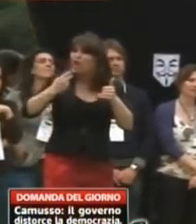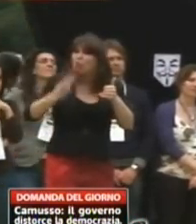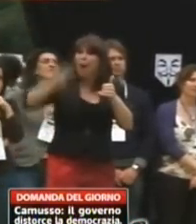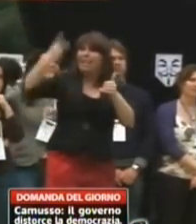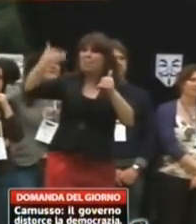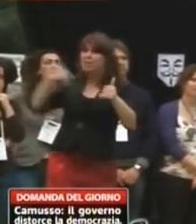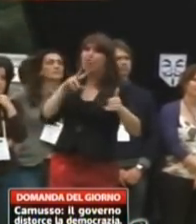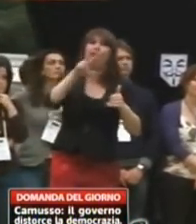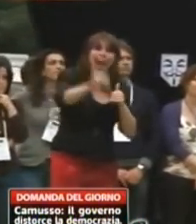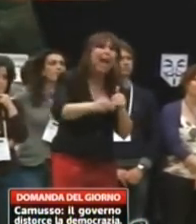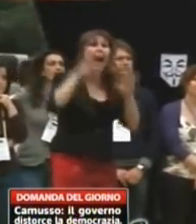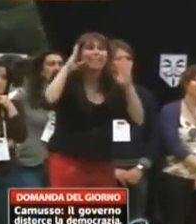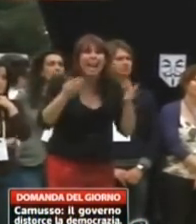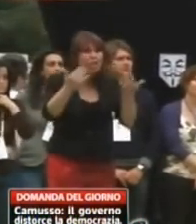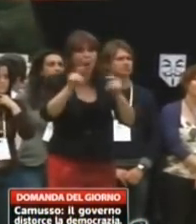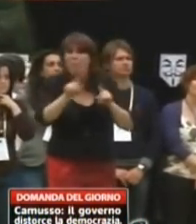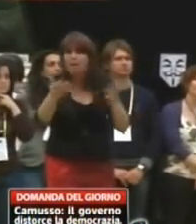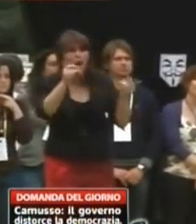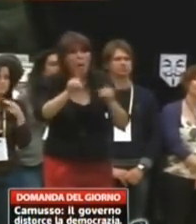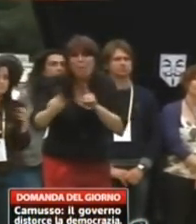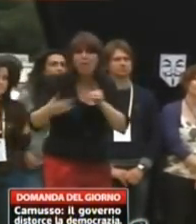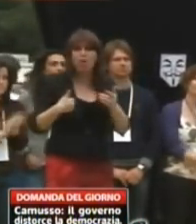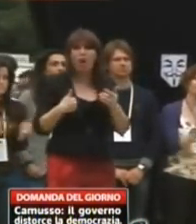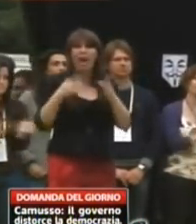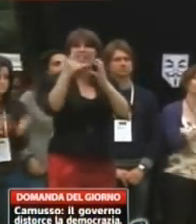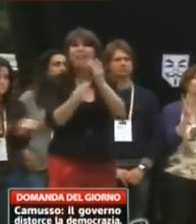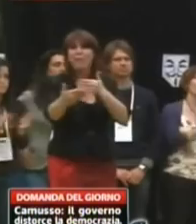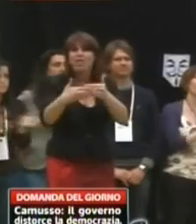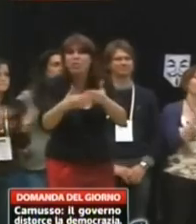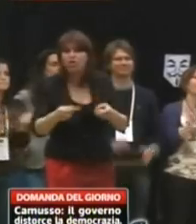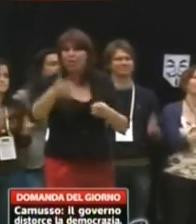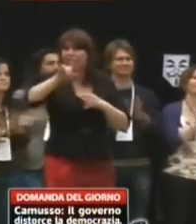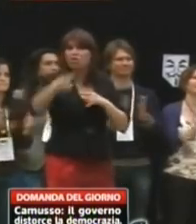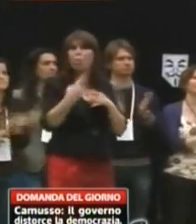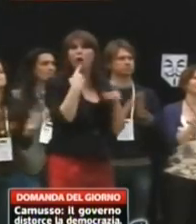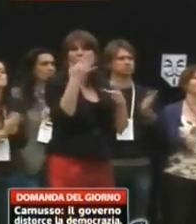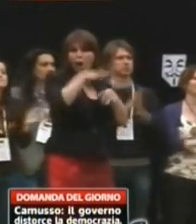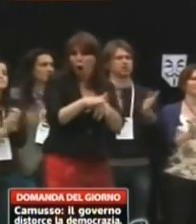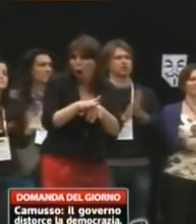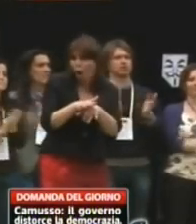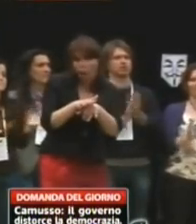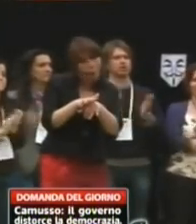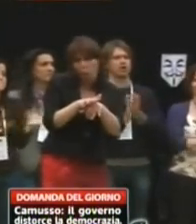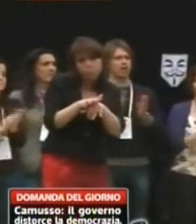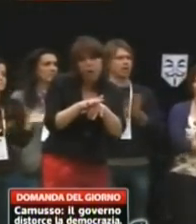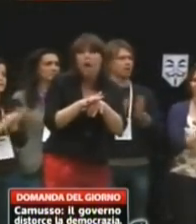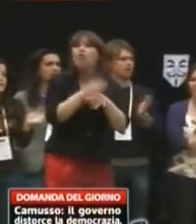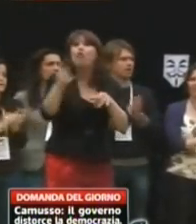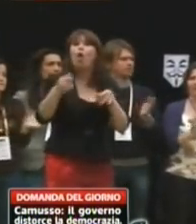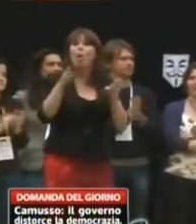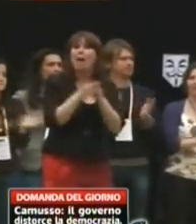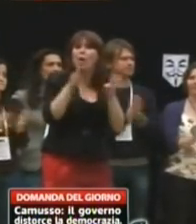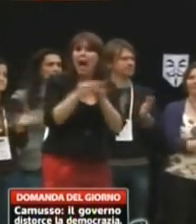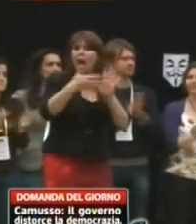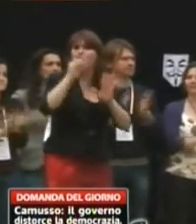l'azienda, sarebbe bastato 30 secondi di un TG1 invece di dire minchia minchia farmi vedere così e salvavamo il risparmio di